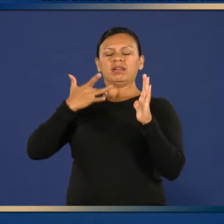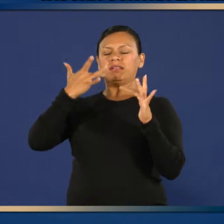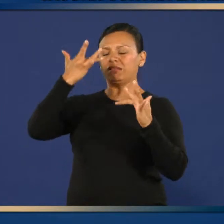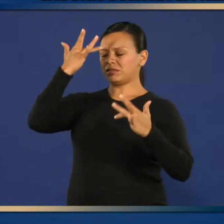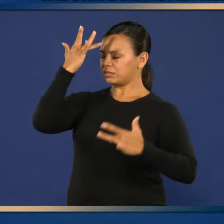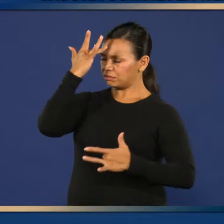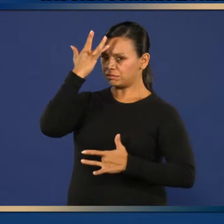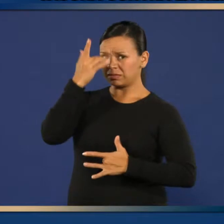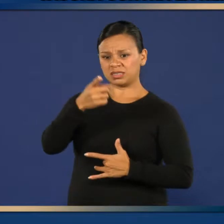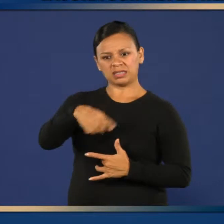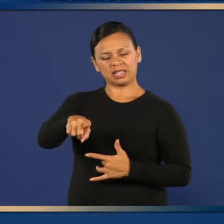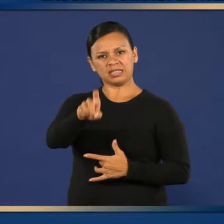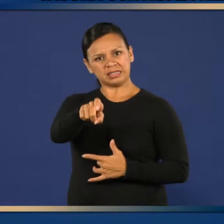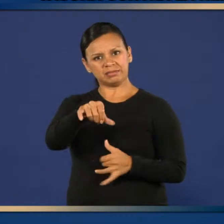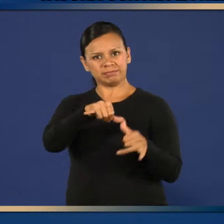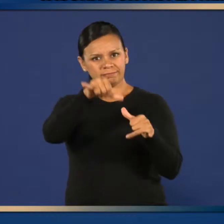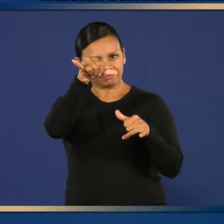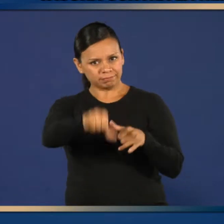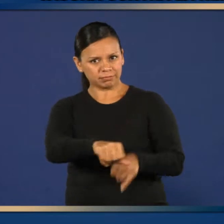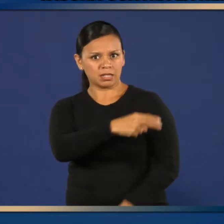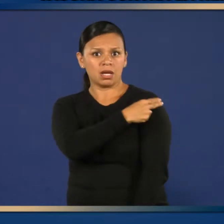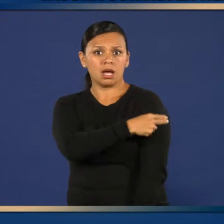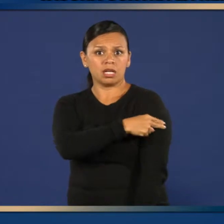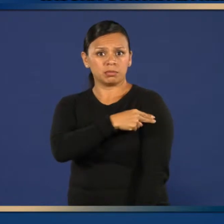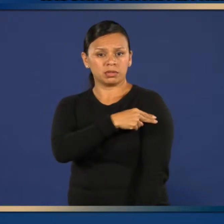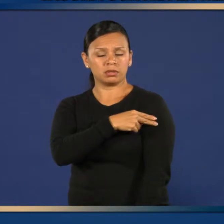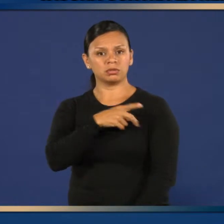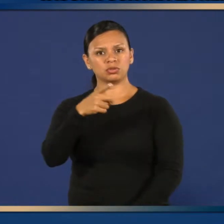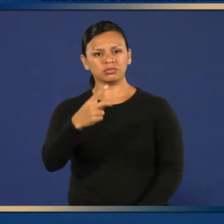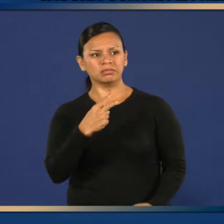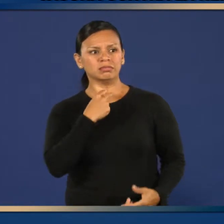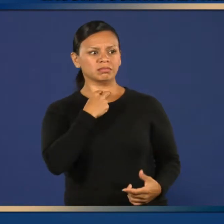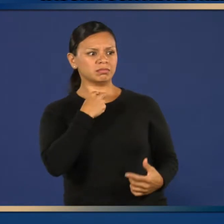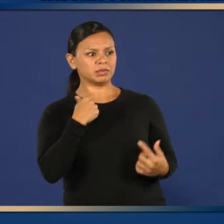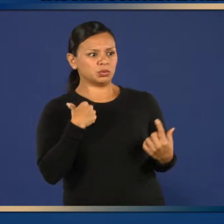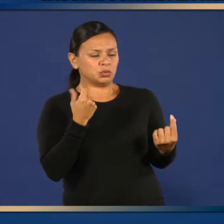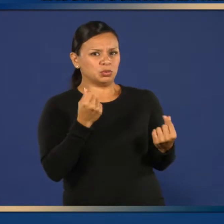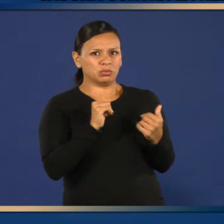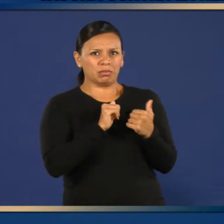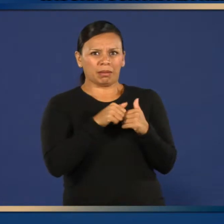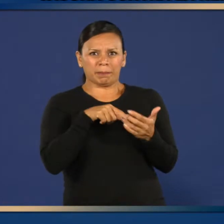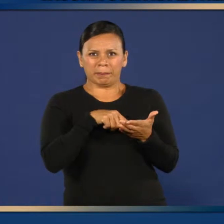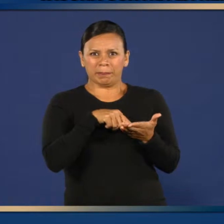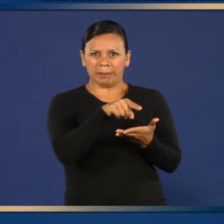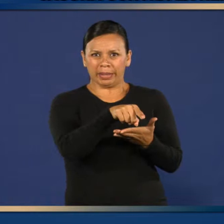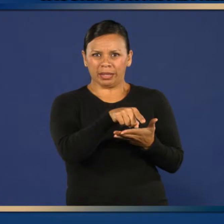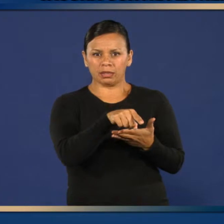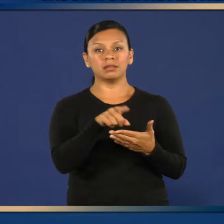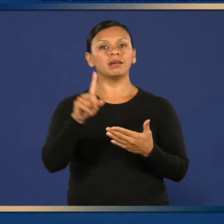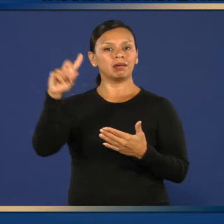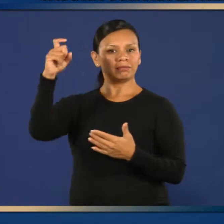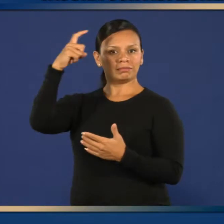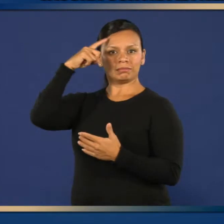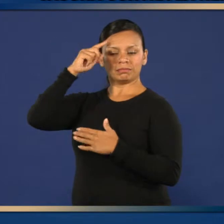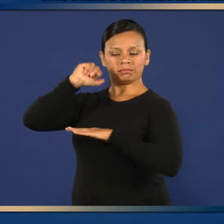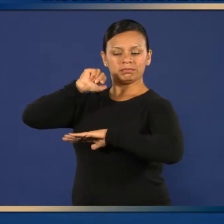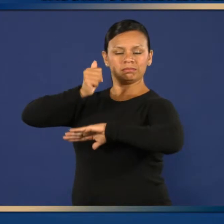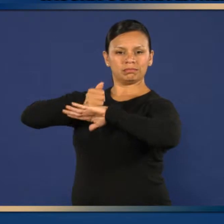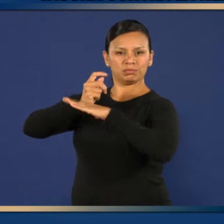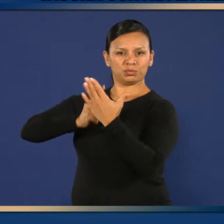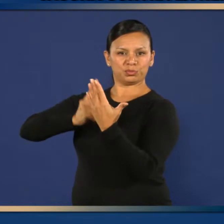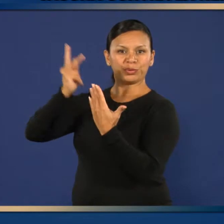creado un programa federal para ayudar a pagar la atención de quienes resulten lastimados